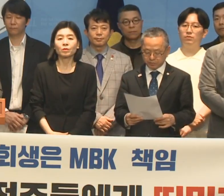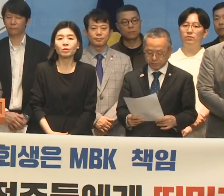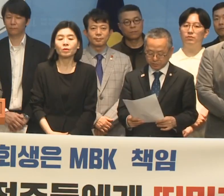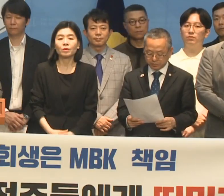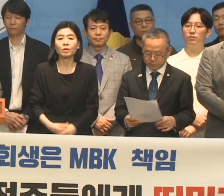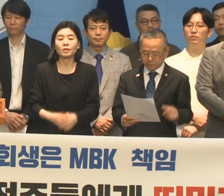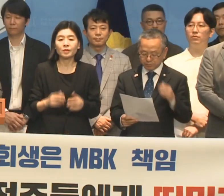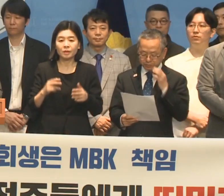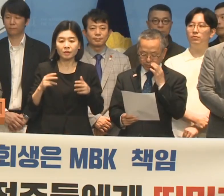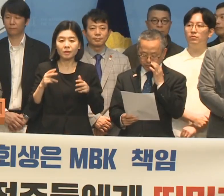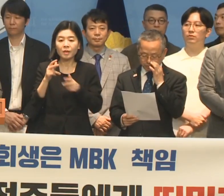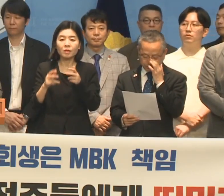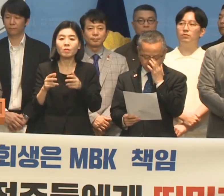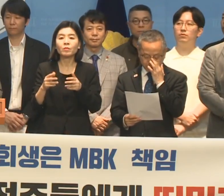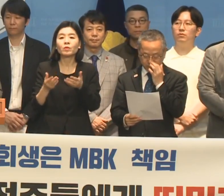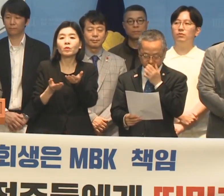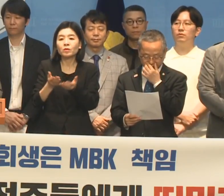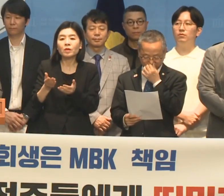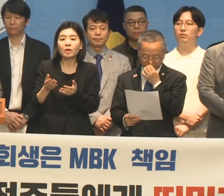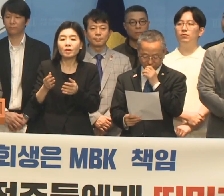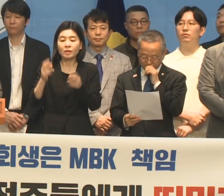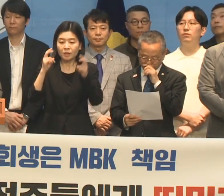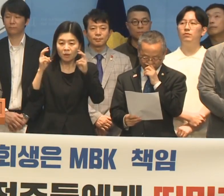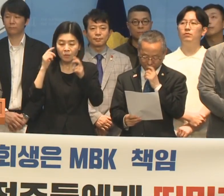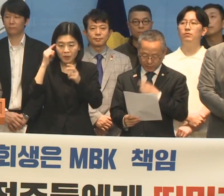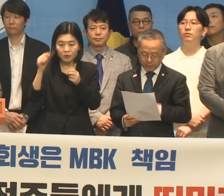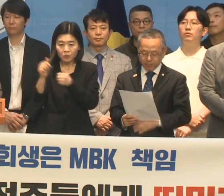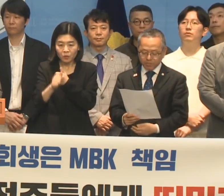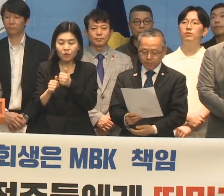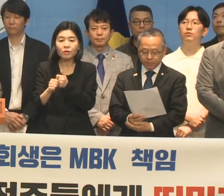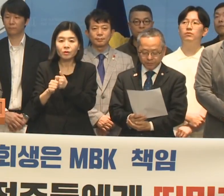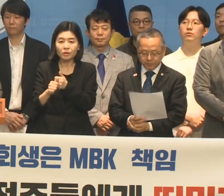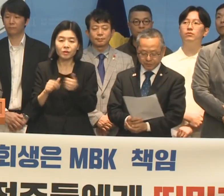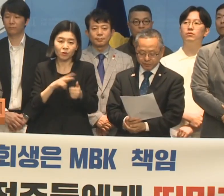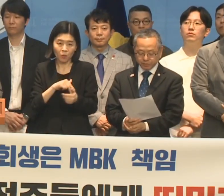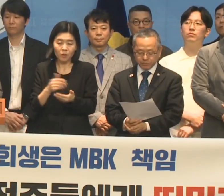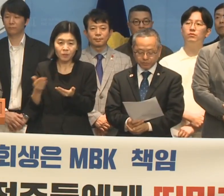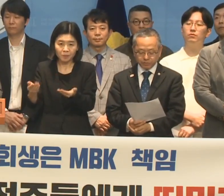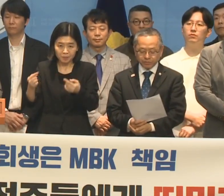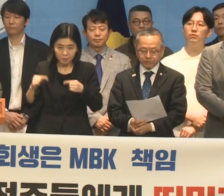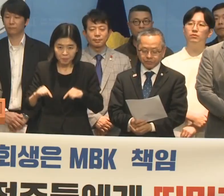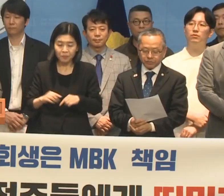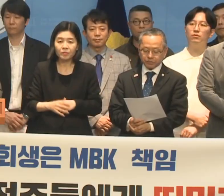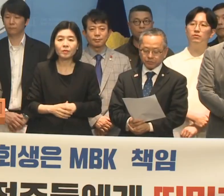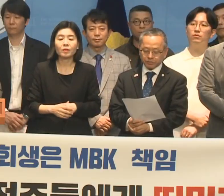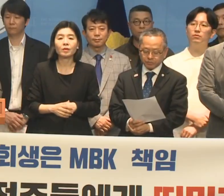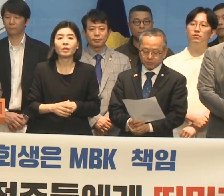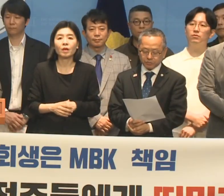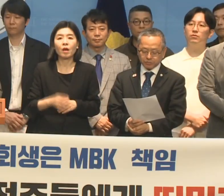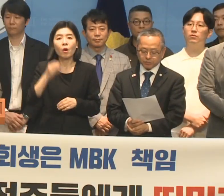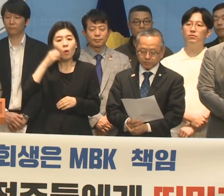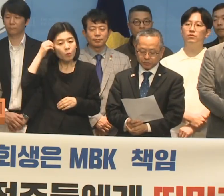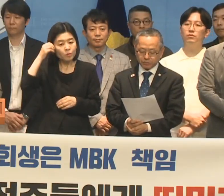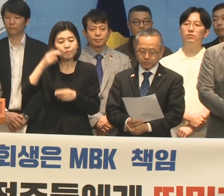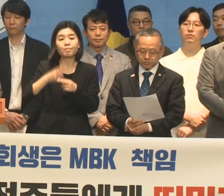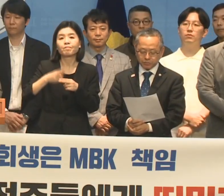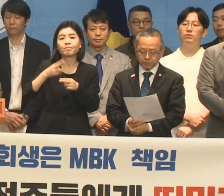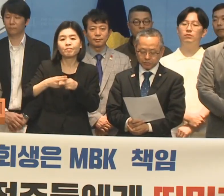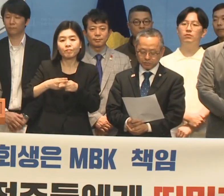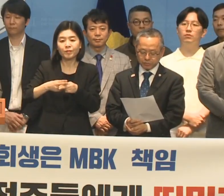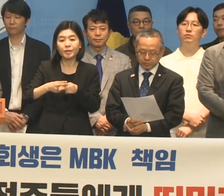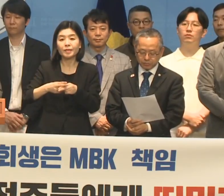국회 산업통상기업벤처위원회 정진웅 의원님 오셨습니다. 그럼 먼저 홈플러스 입점 점주